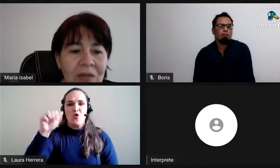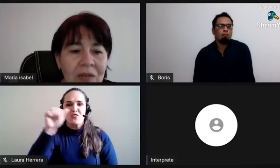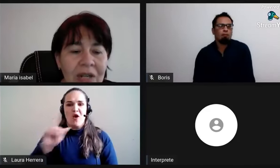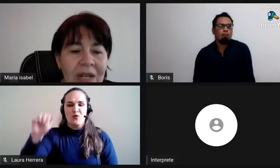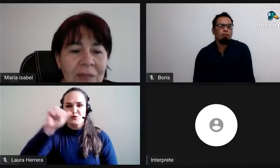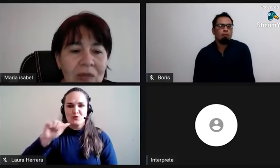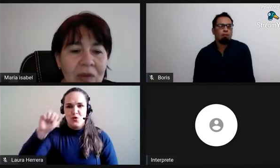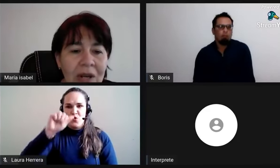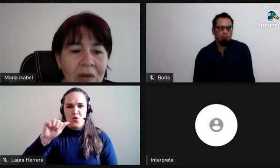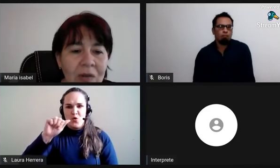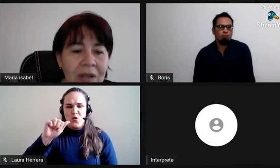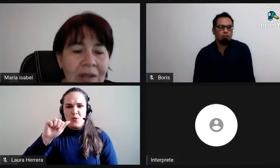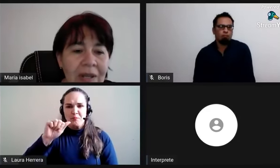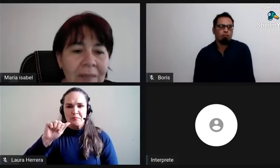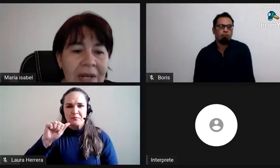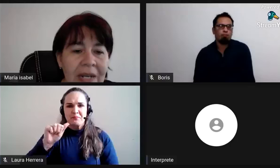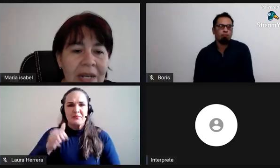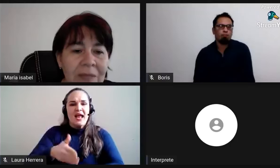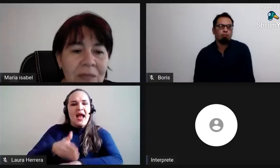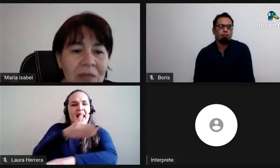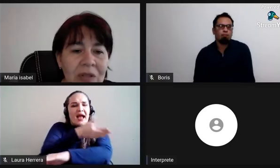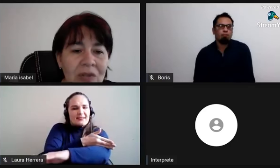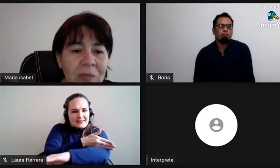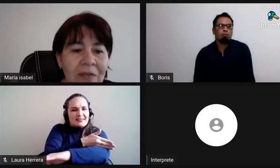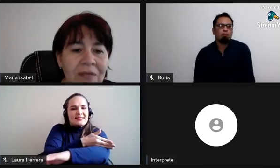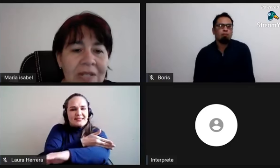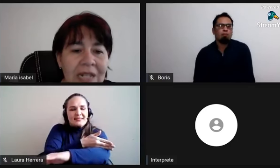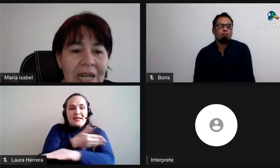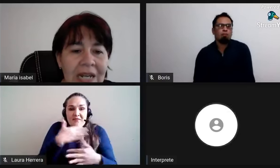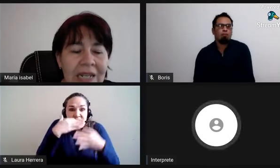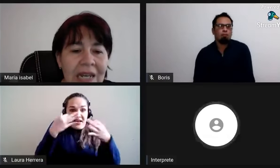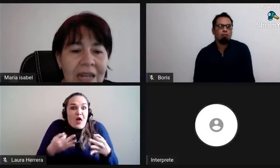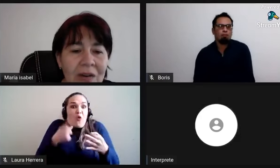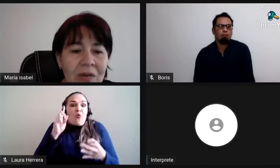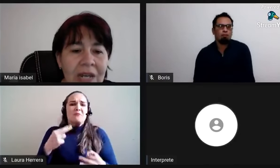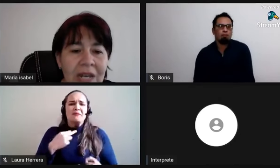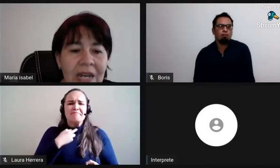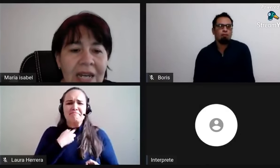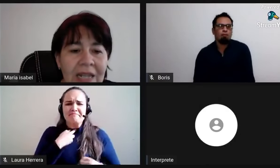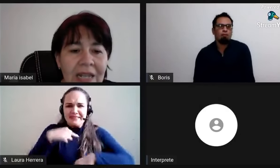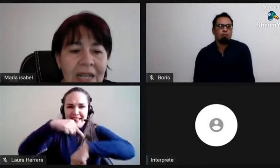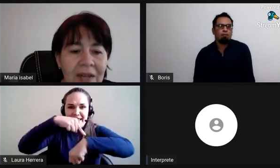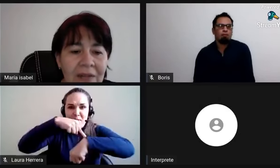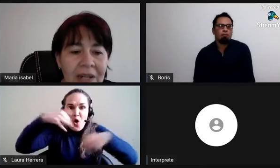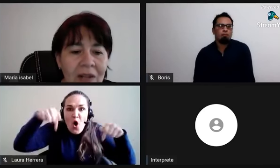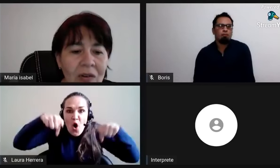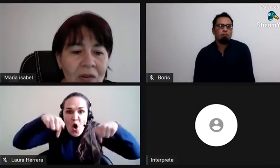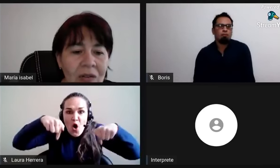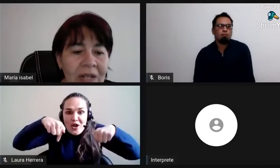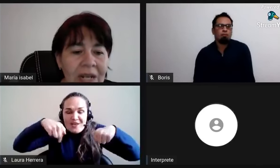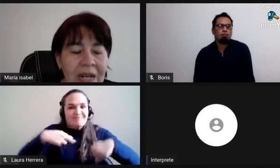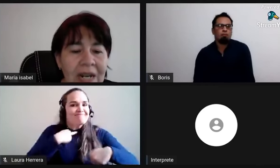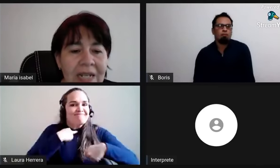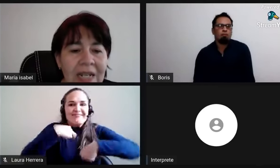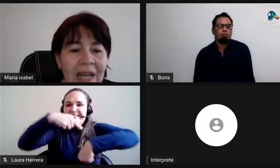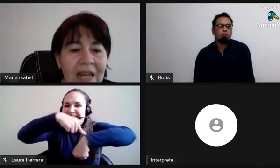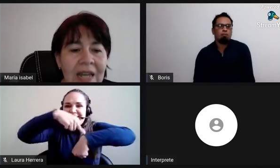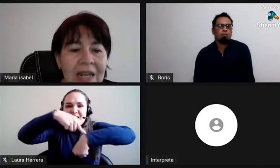no queríamos tocarlo hoy de manera muy superficial el día de hoy, que tiene que ver con la llegada de